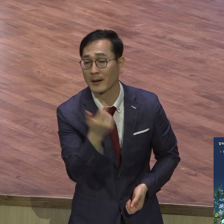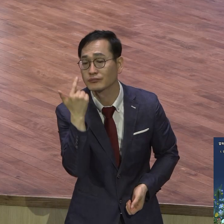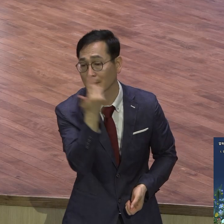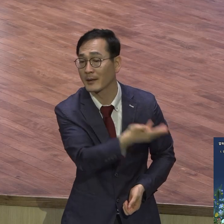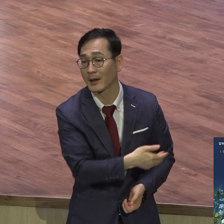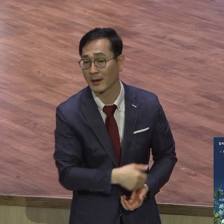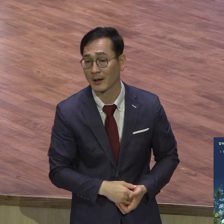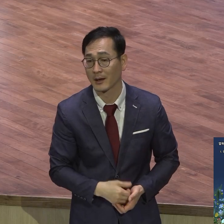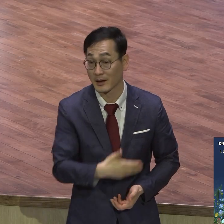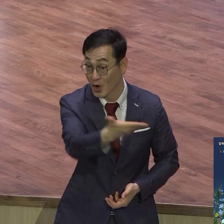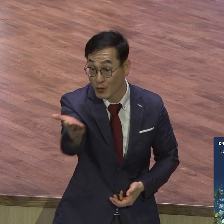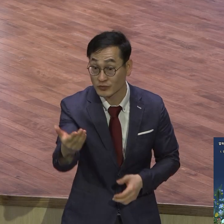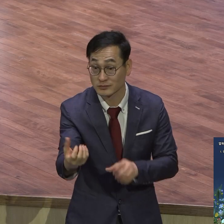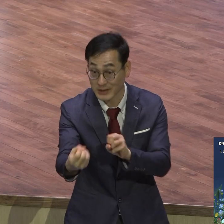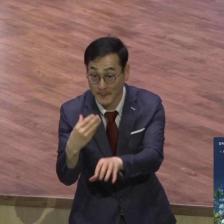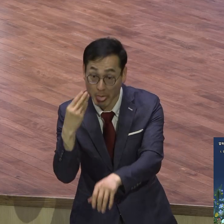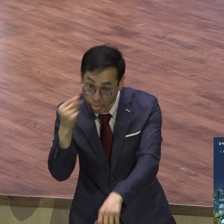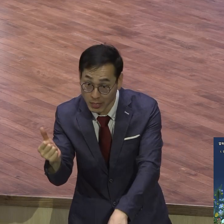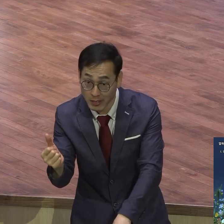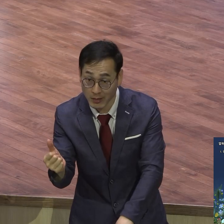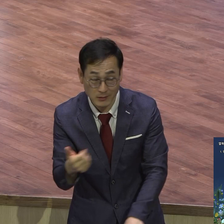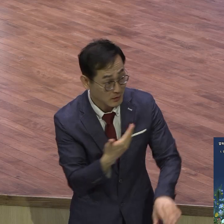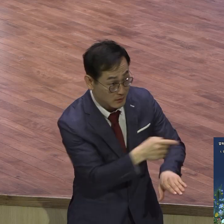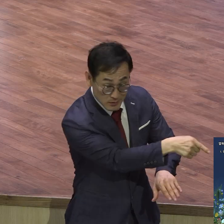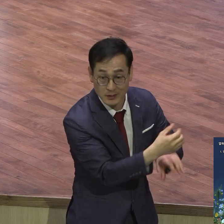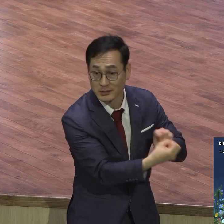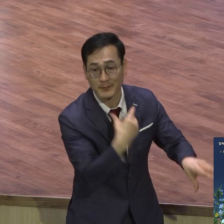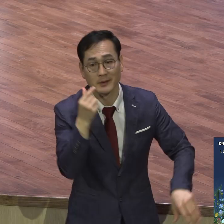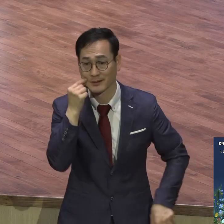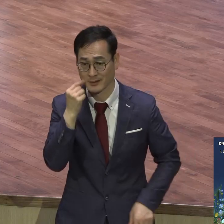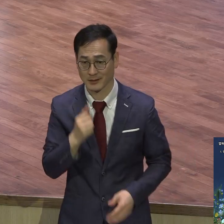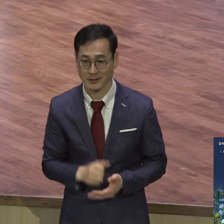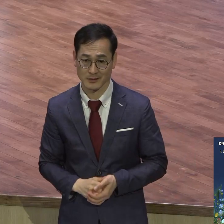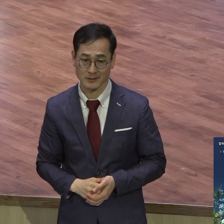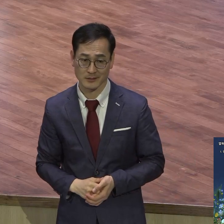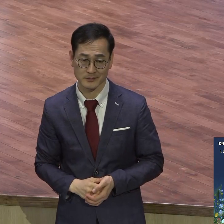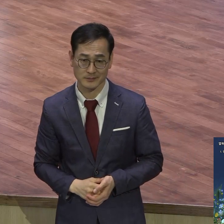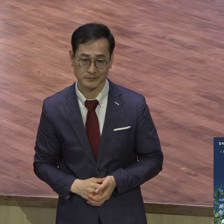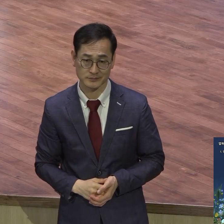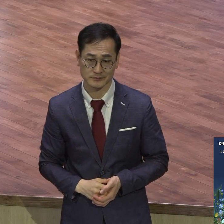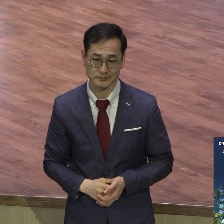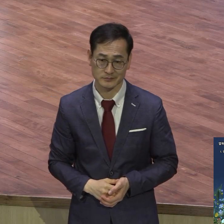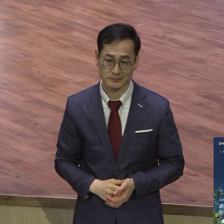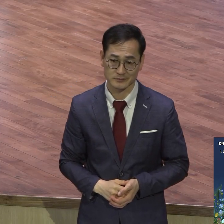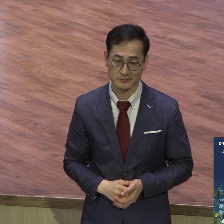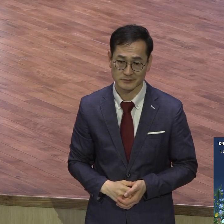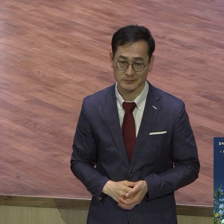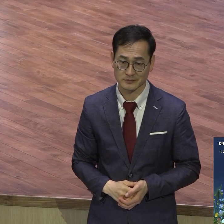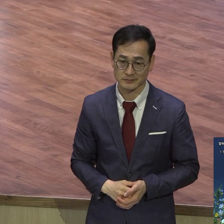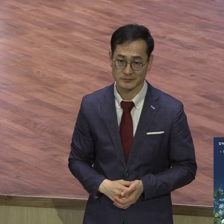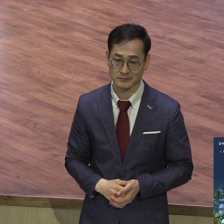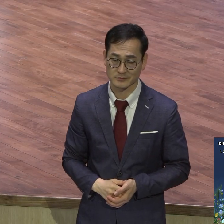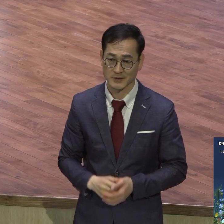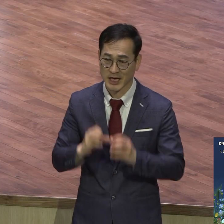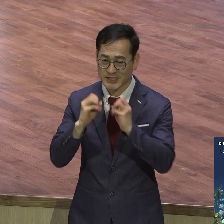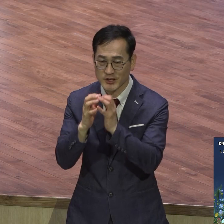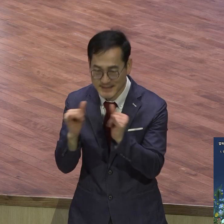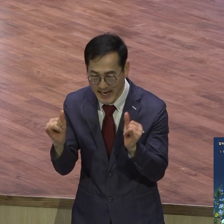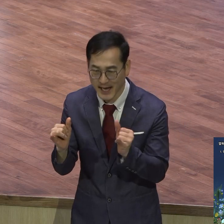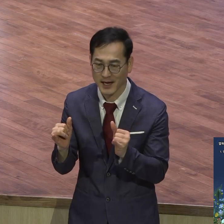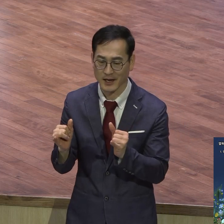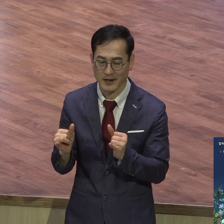여러분처럼 답 못합니다. 기름 부은 받은 자로 세 가지 문제 인생 중대문제 해결하신 선지자 저장 확으로 성경